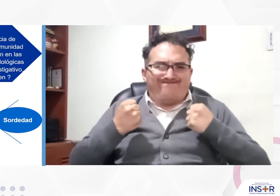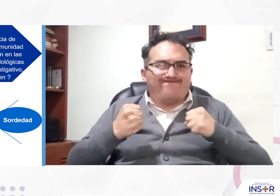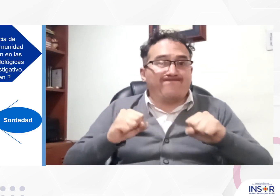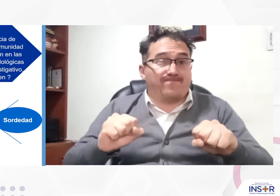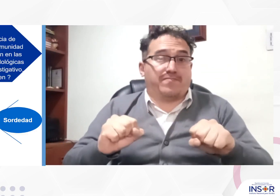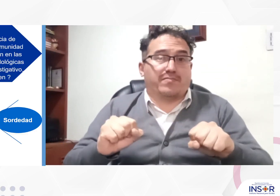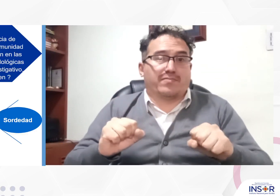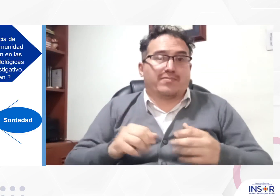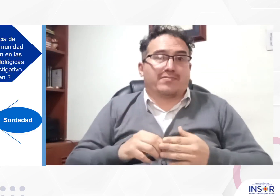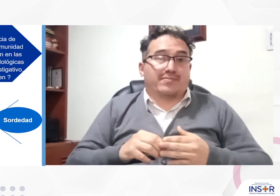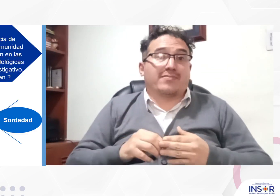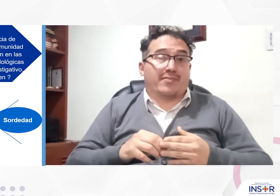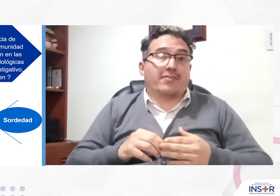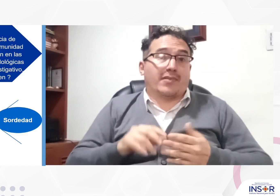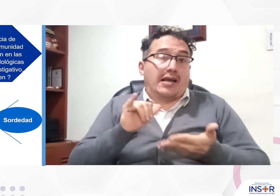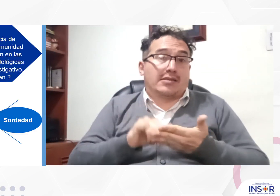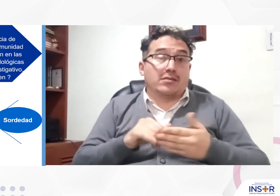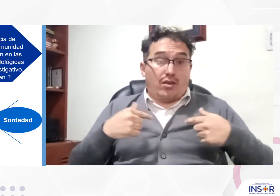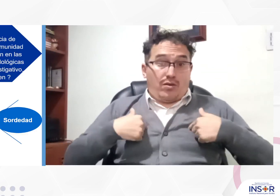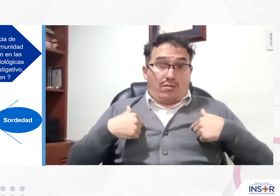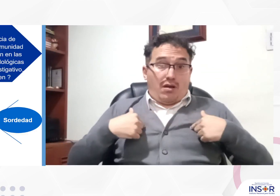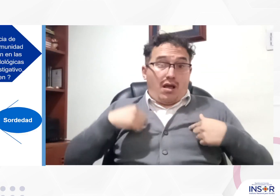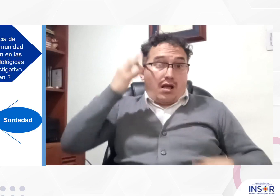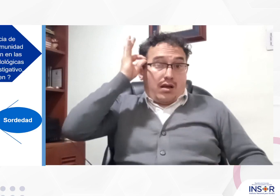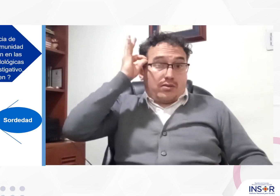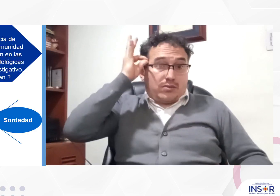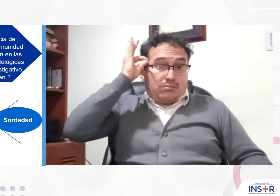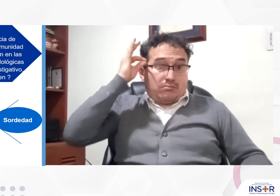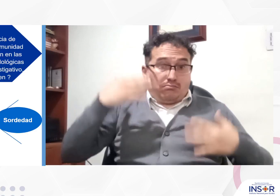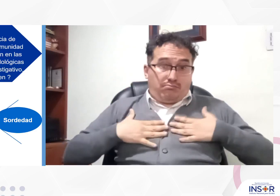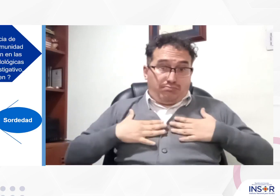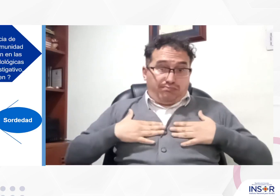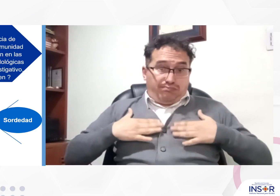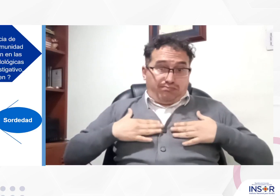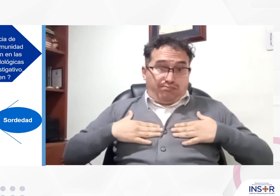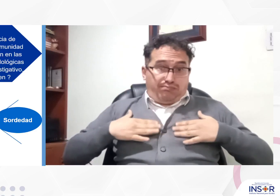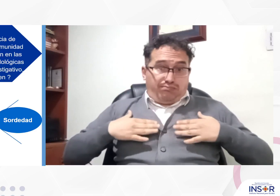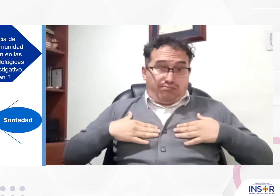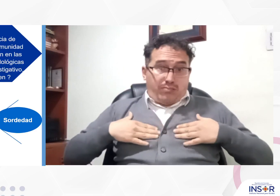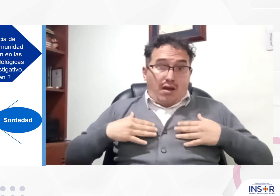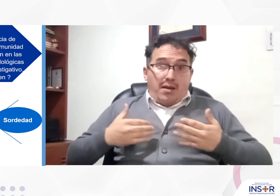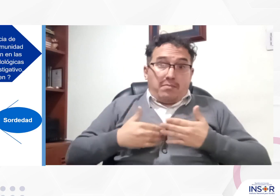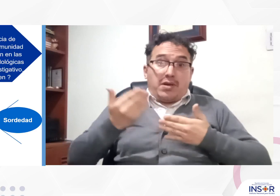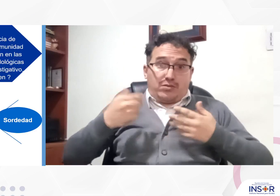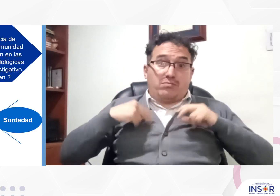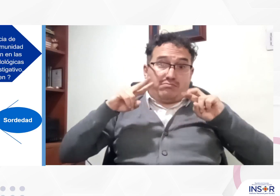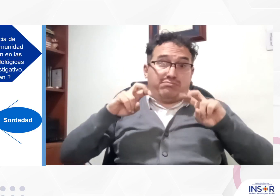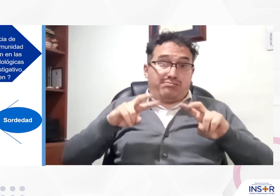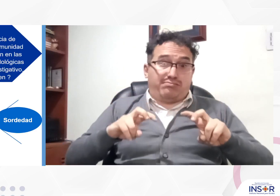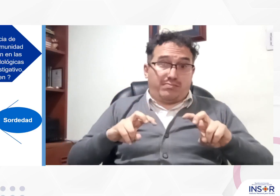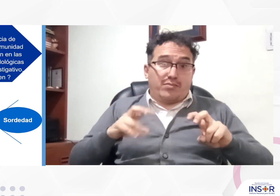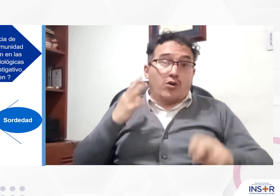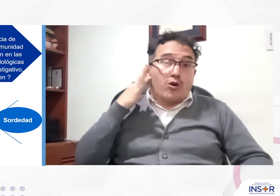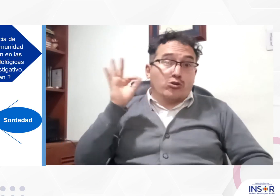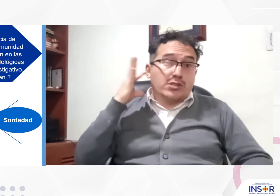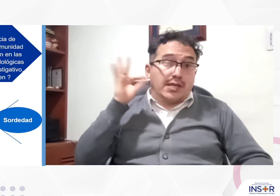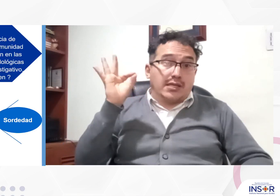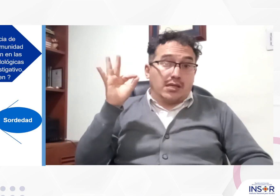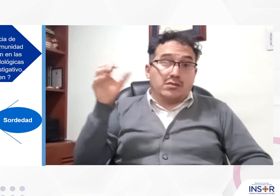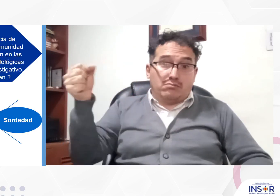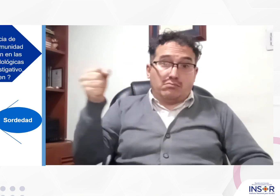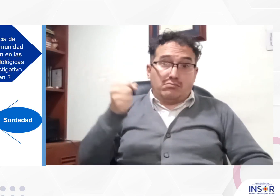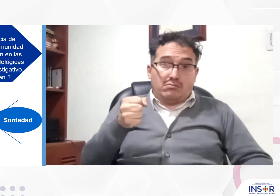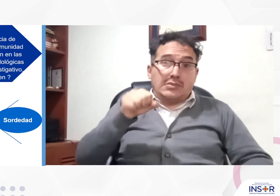que sentir que sí se tiene la capacidad para hacer todo ese esfuerzo. En mi caso, yo, Edwin, cuando yo arranqué